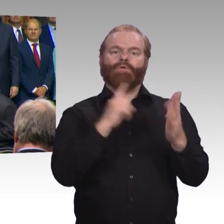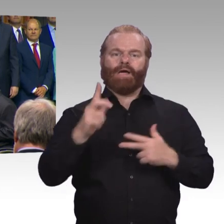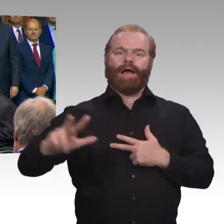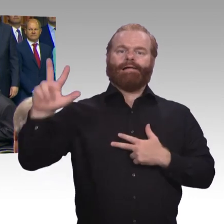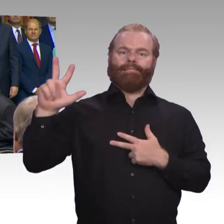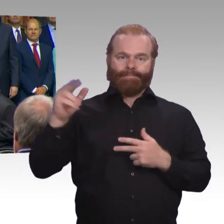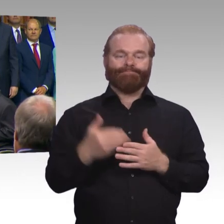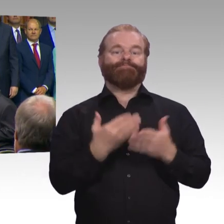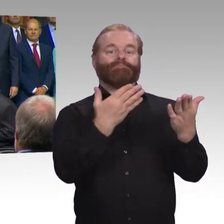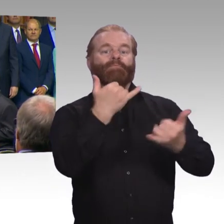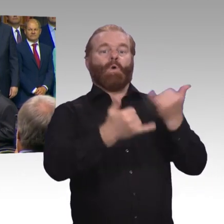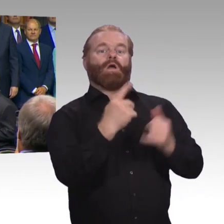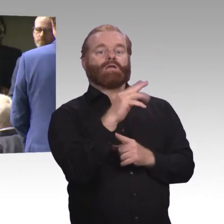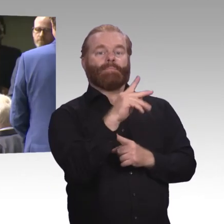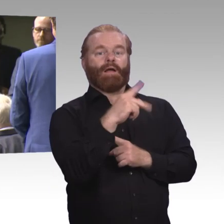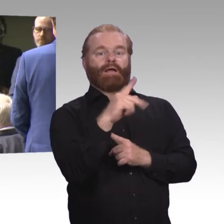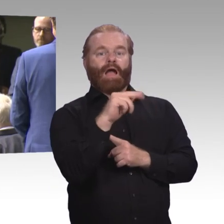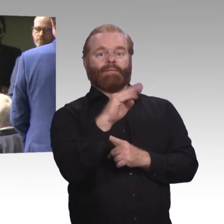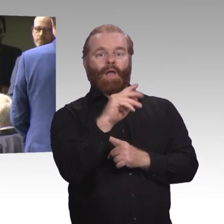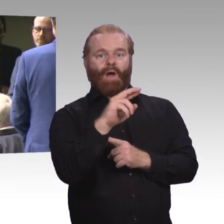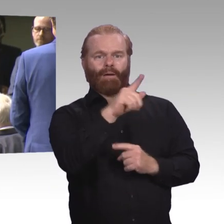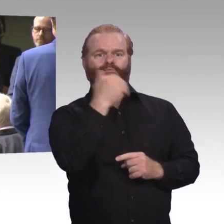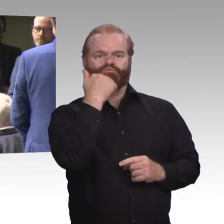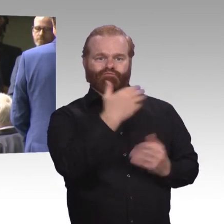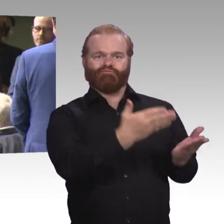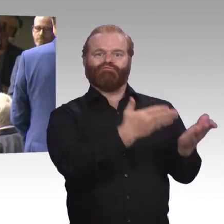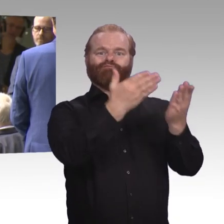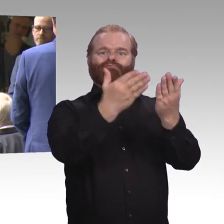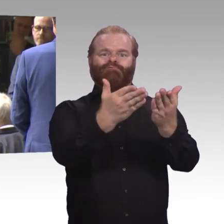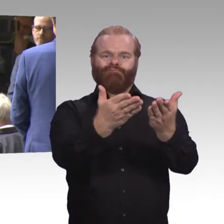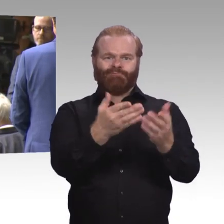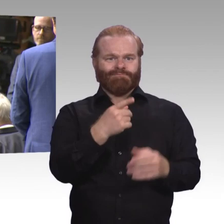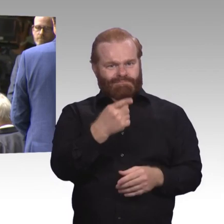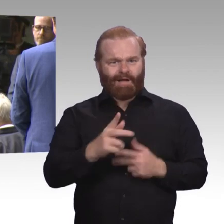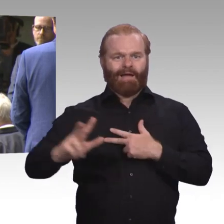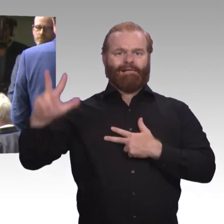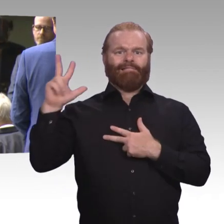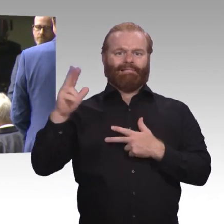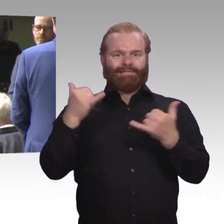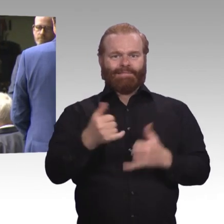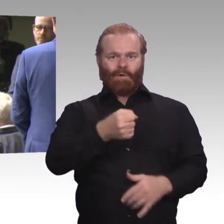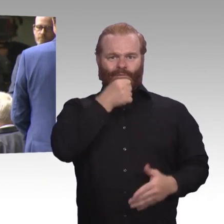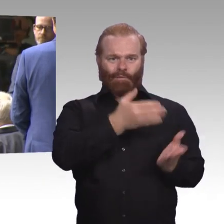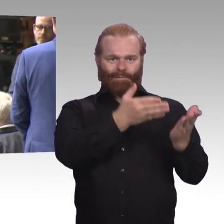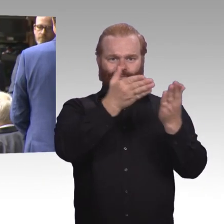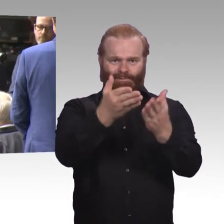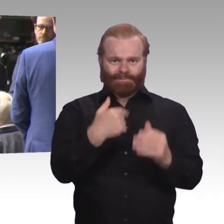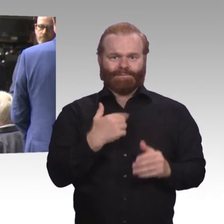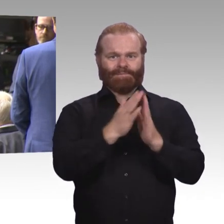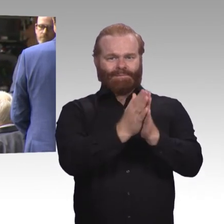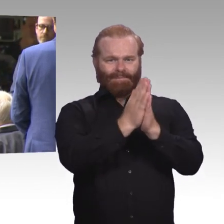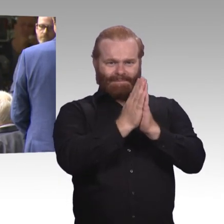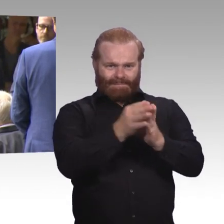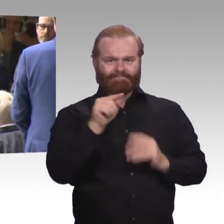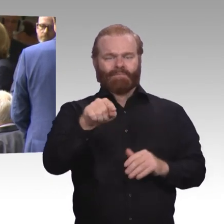schwöre, dass ich meine Kraft dem Volke, dem Wohle des deutschen Volkes widmen, seinen Nutzen mehren, Schaden